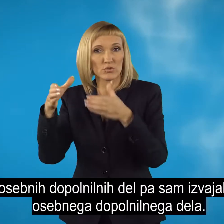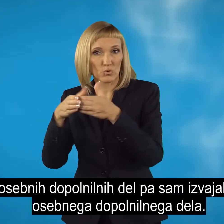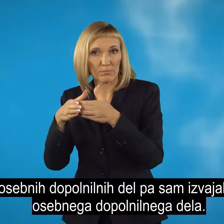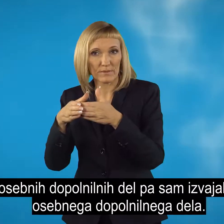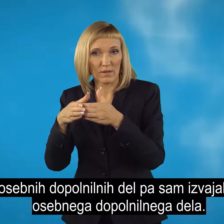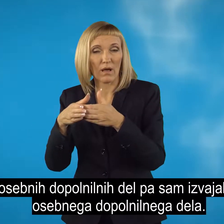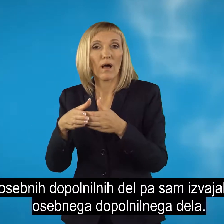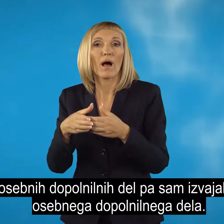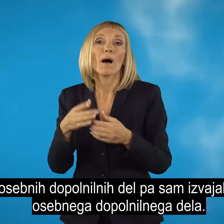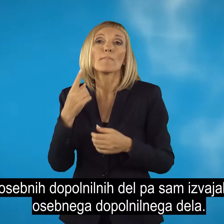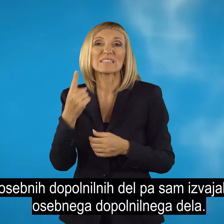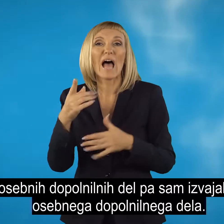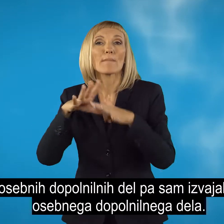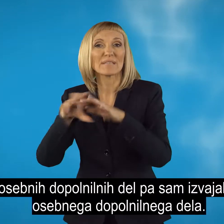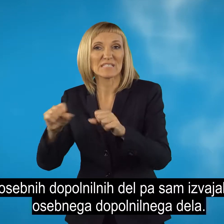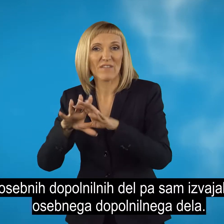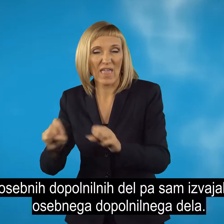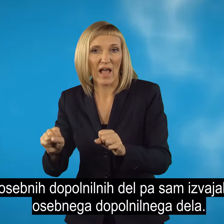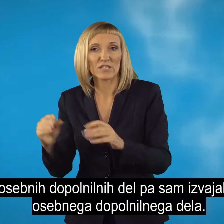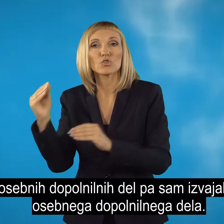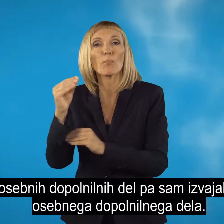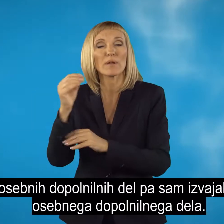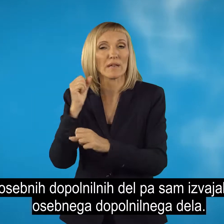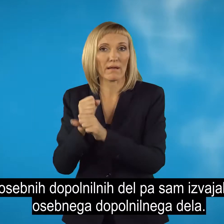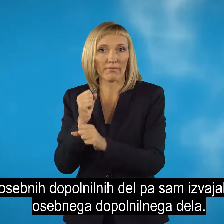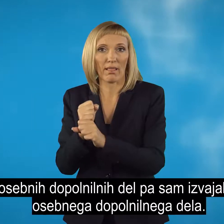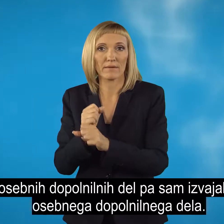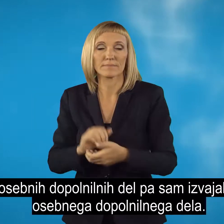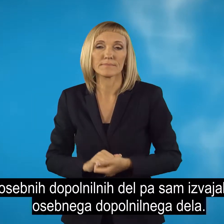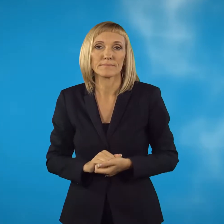del pa sam izvajalec osebnega dopolnilnega dela.